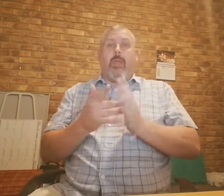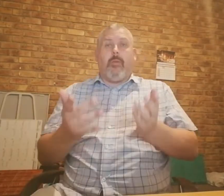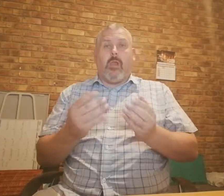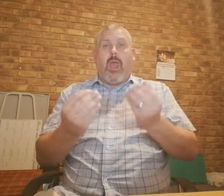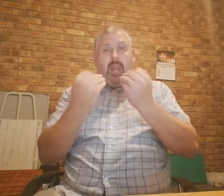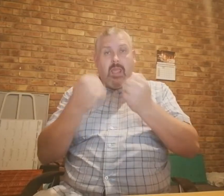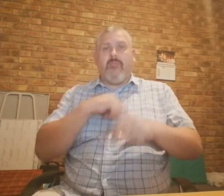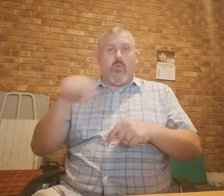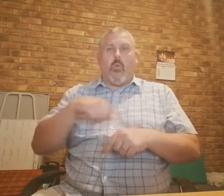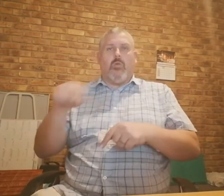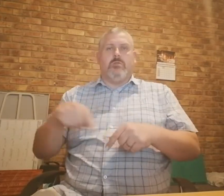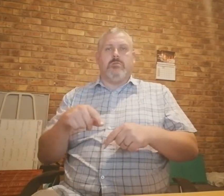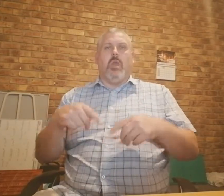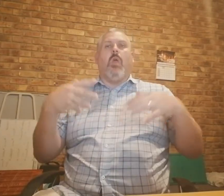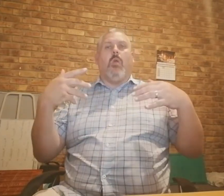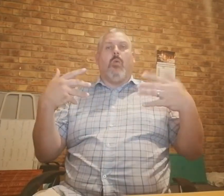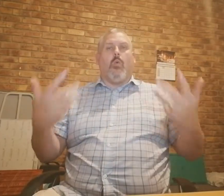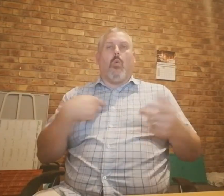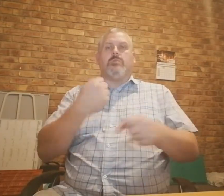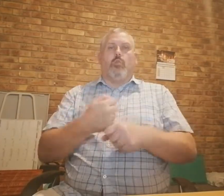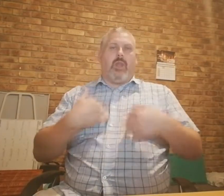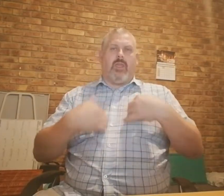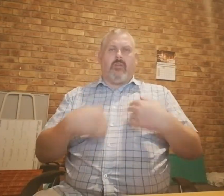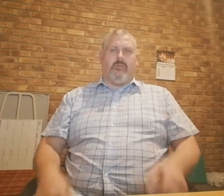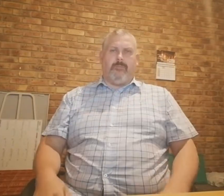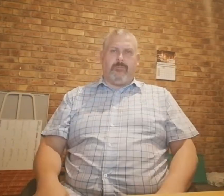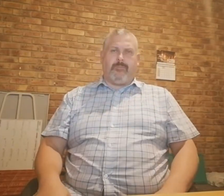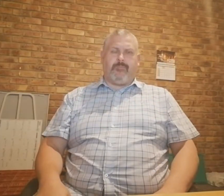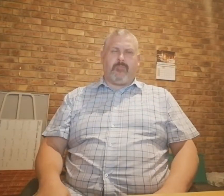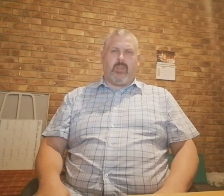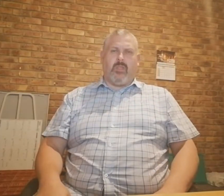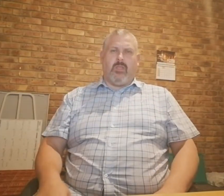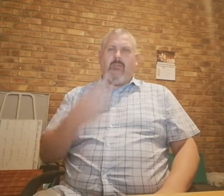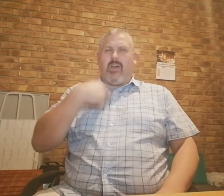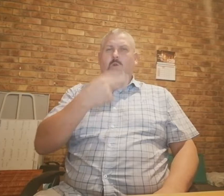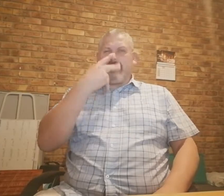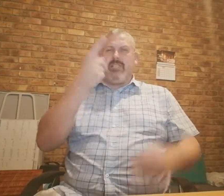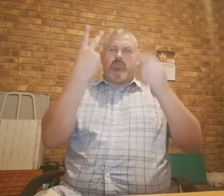die Bybel leert ons hoe ons moet lewe. En ons sien